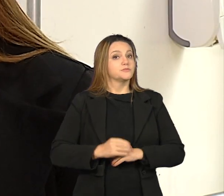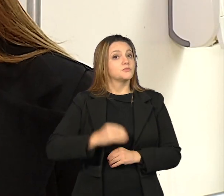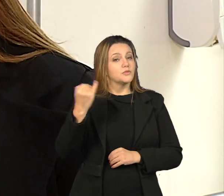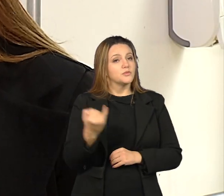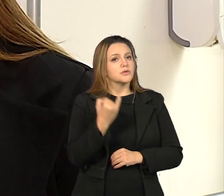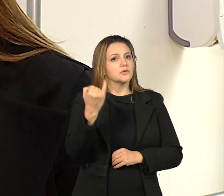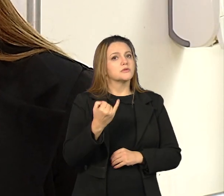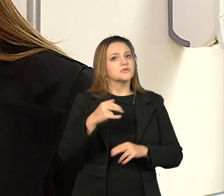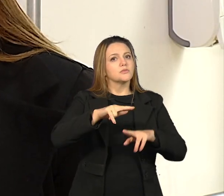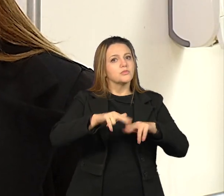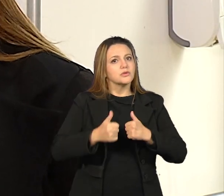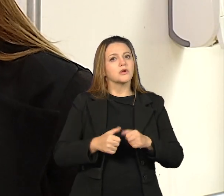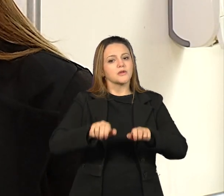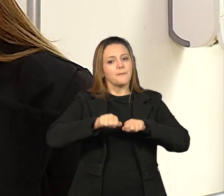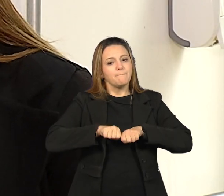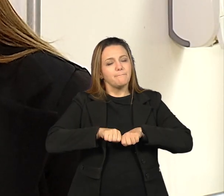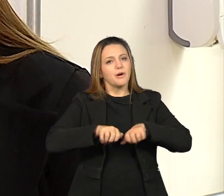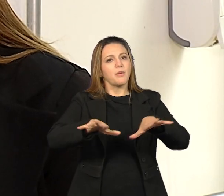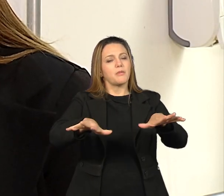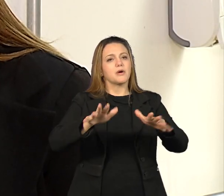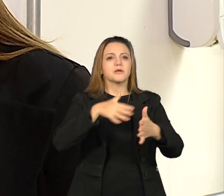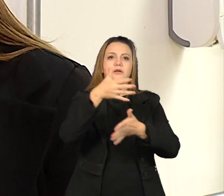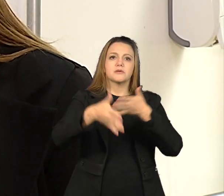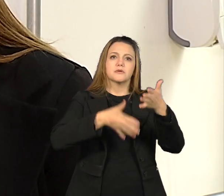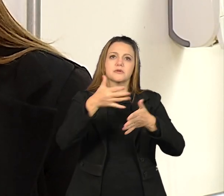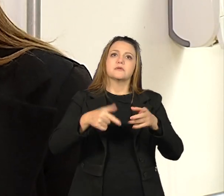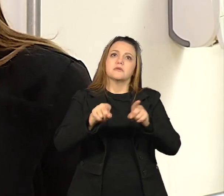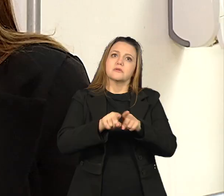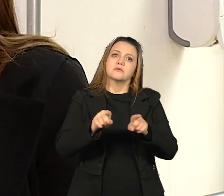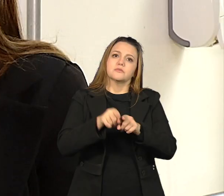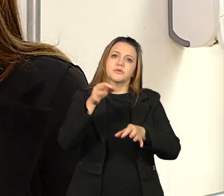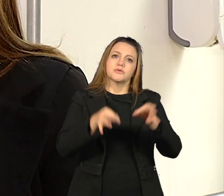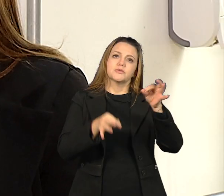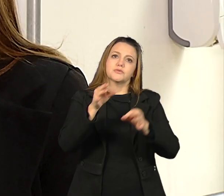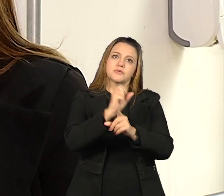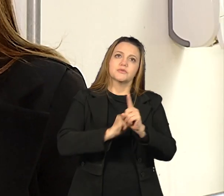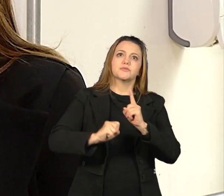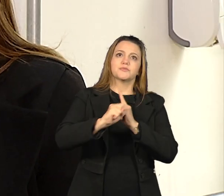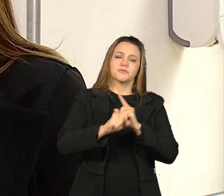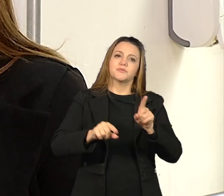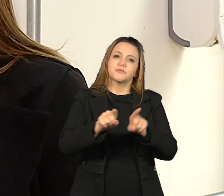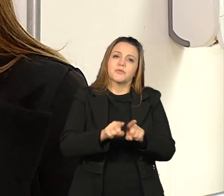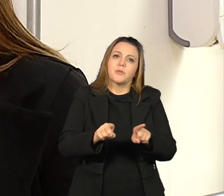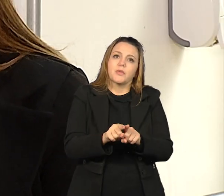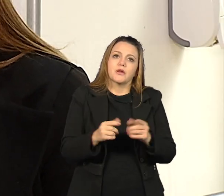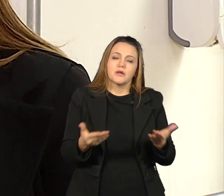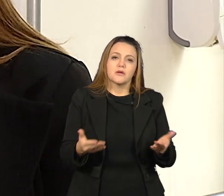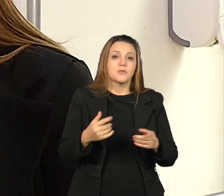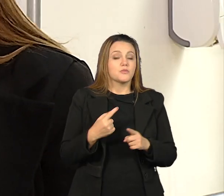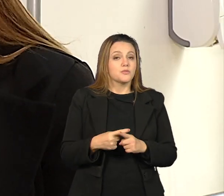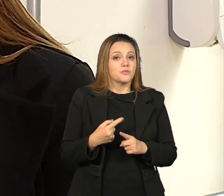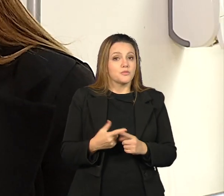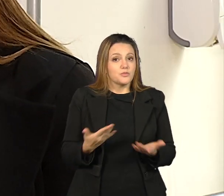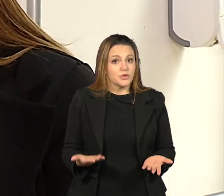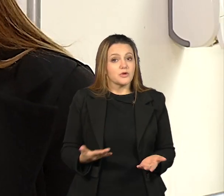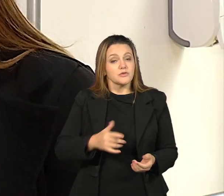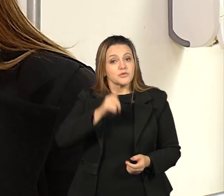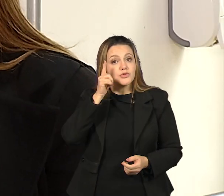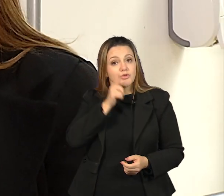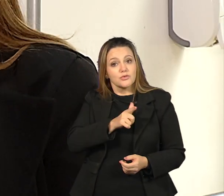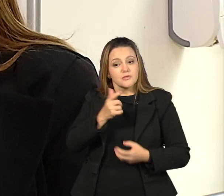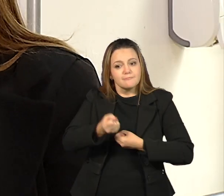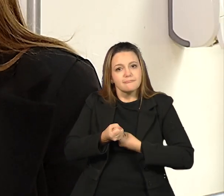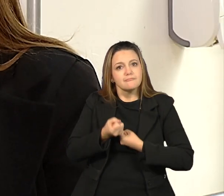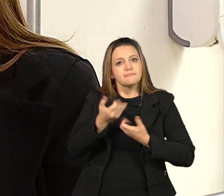bem importante por conta da difusão da língua de sinais e por uma questão de justiça social também, porque a gente